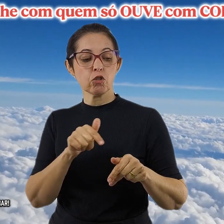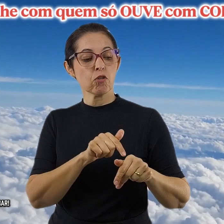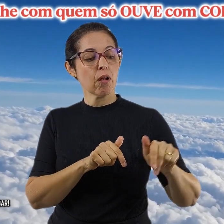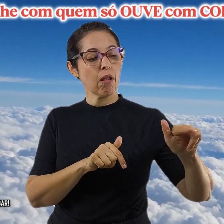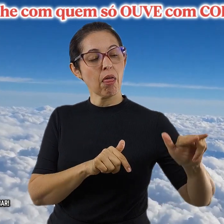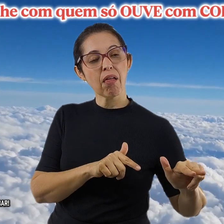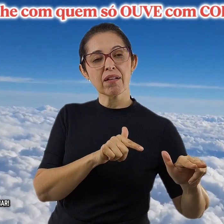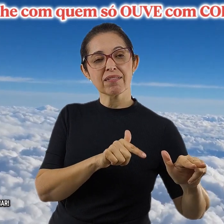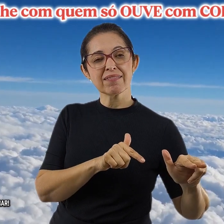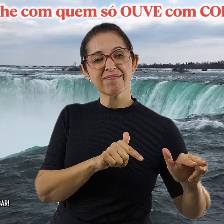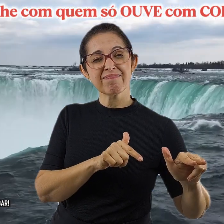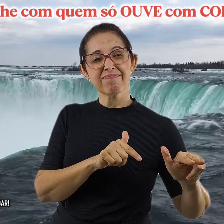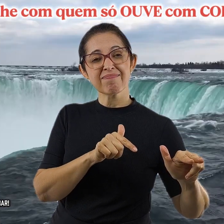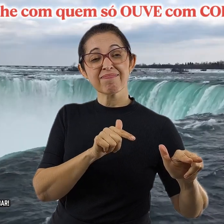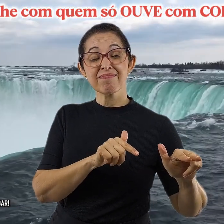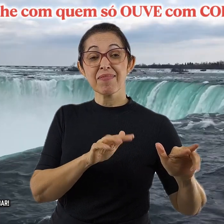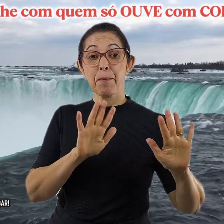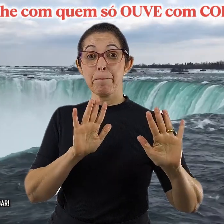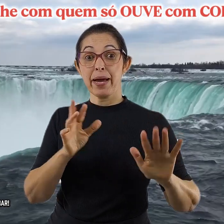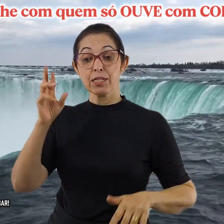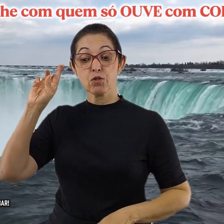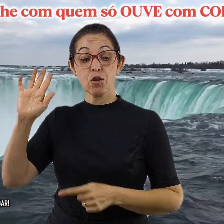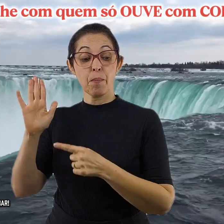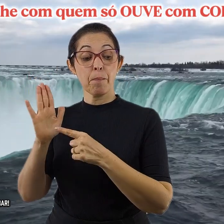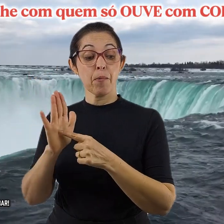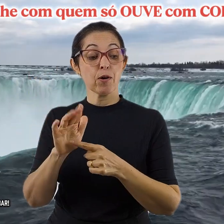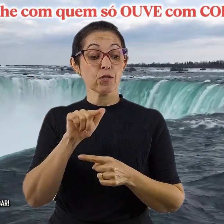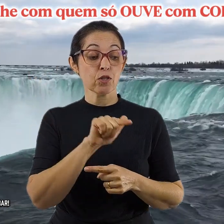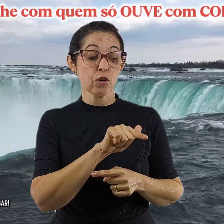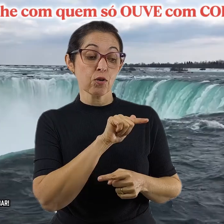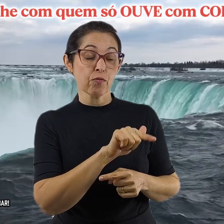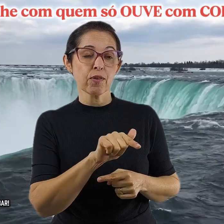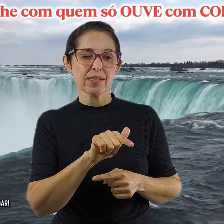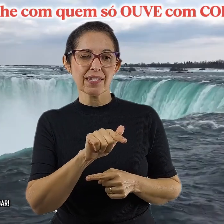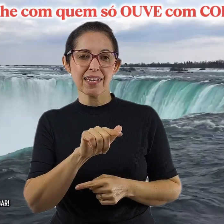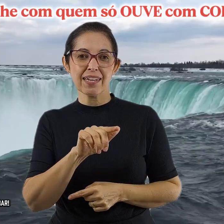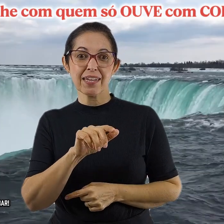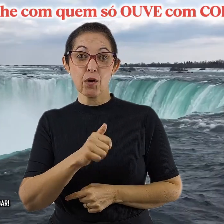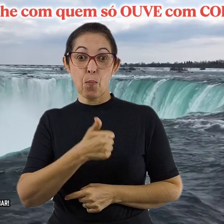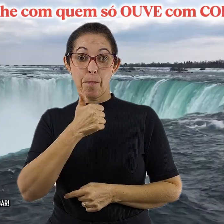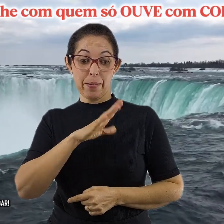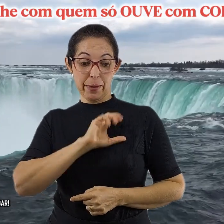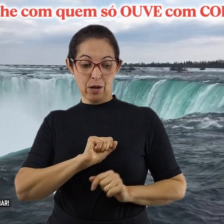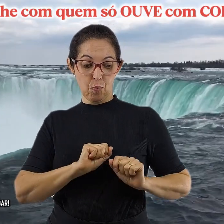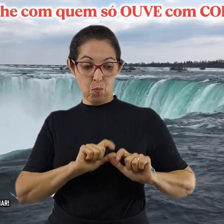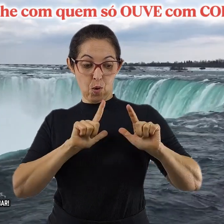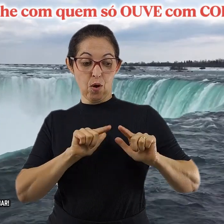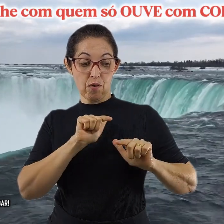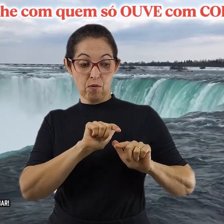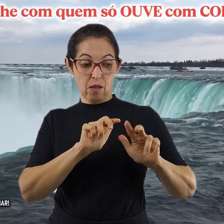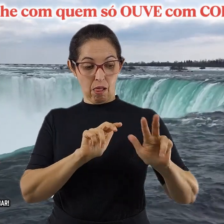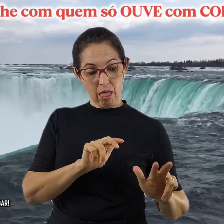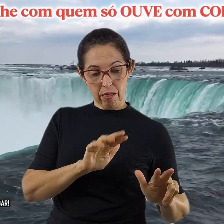E o Senhor dizia: os que estão vivendo o primeiro amor estão cuidando.